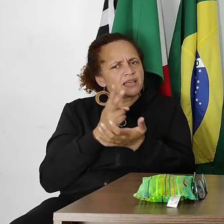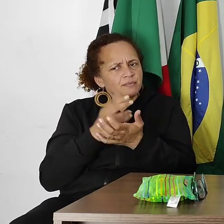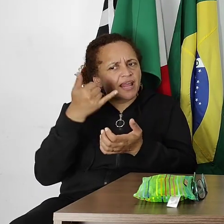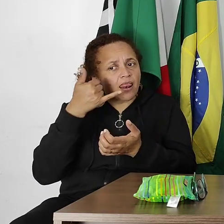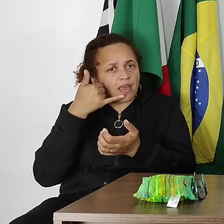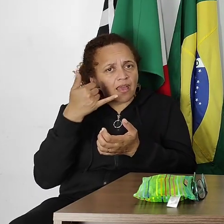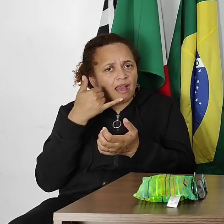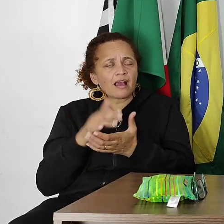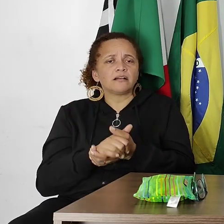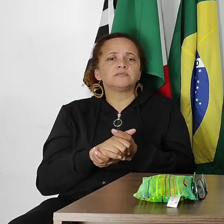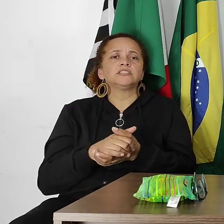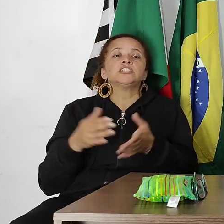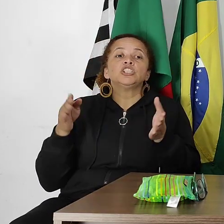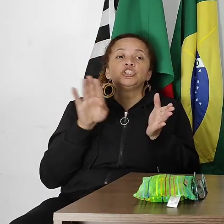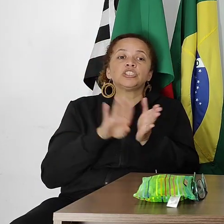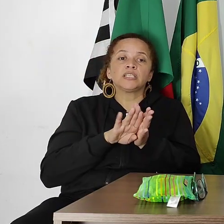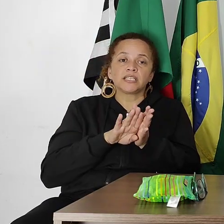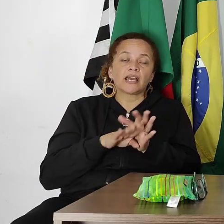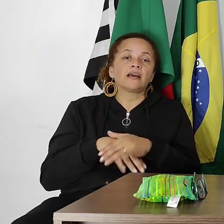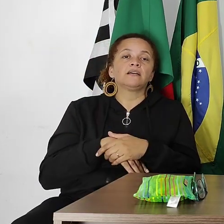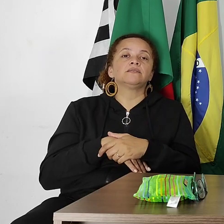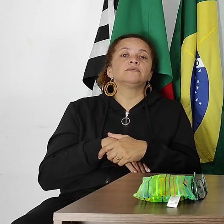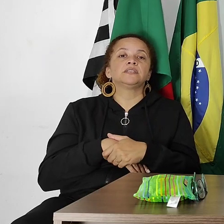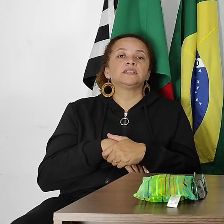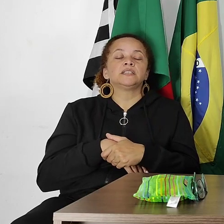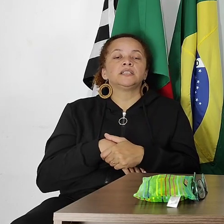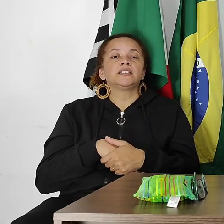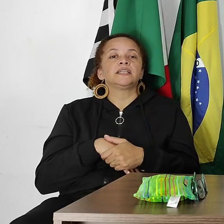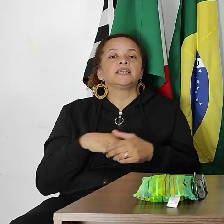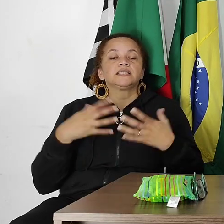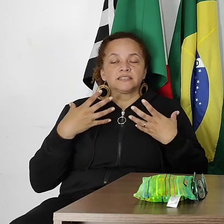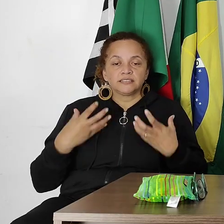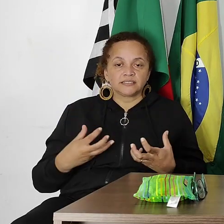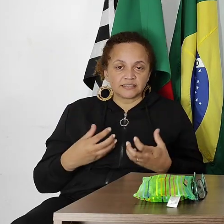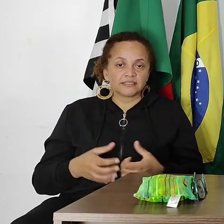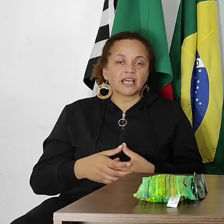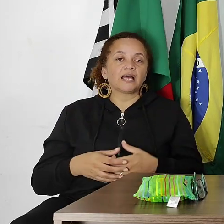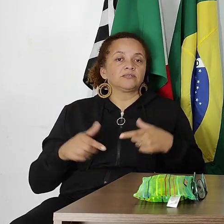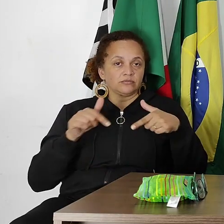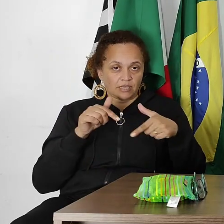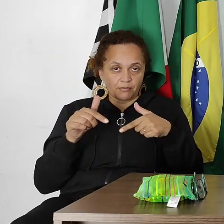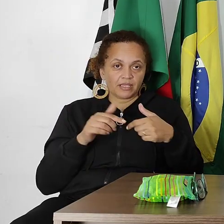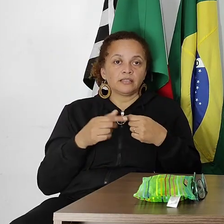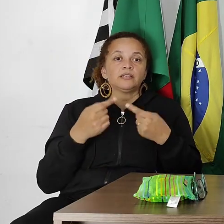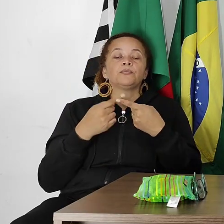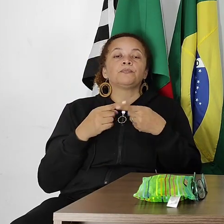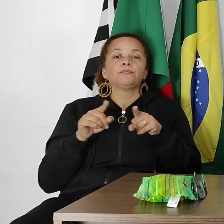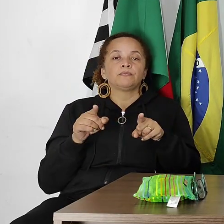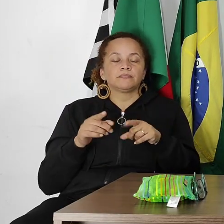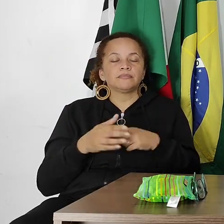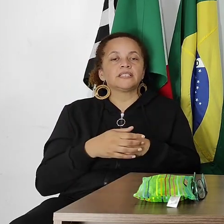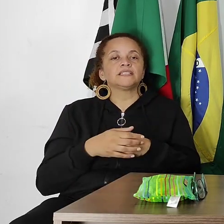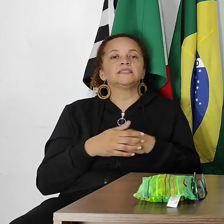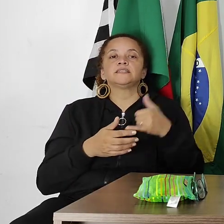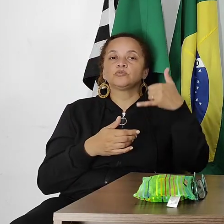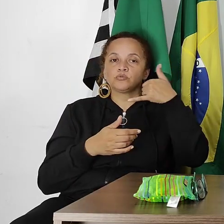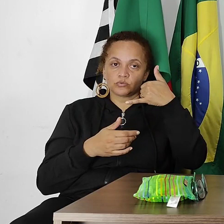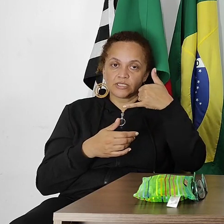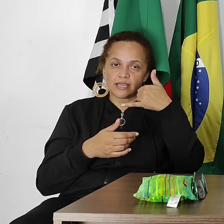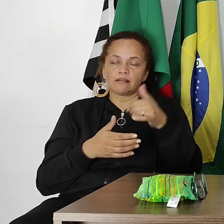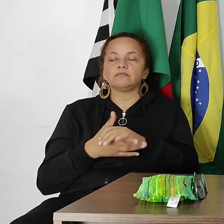chegava cansado do serviço, mas passava ali na fila do orelhão e ficava lá horas para ligar para a gente. Foi foi assim